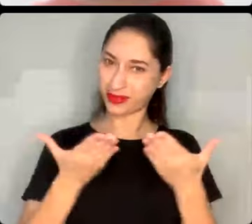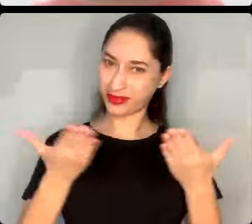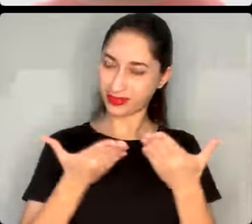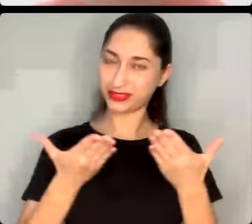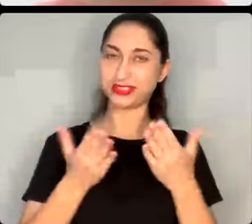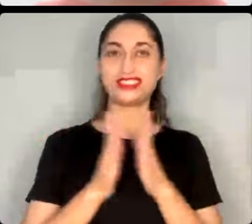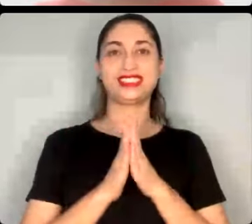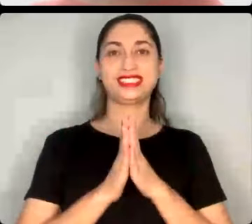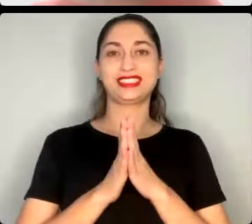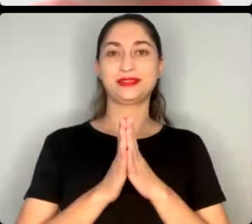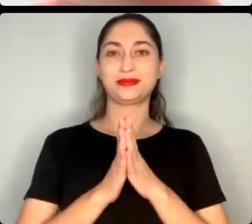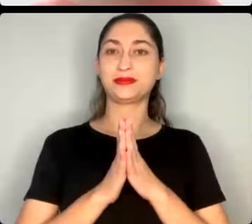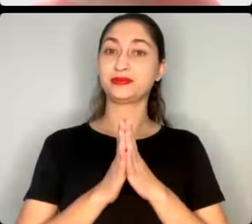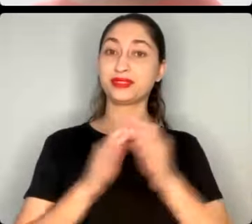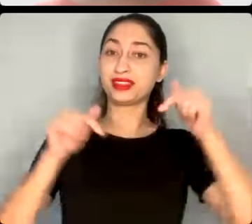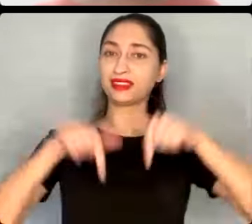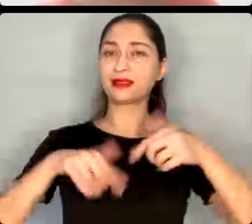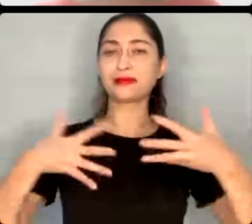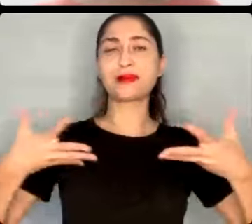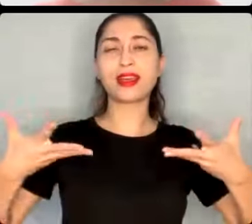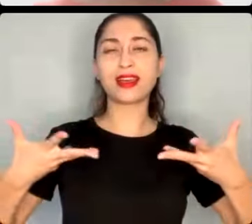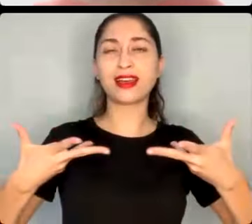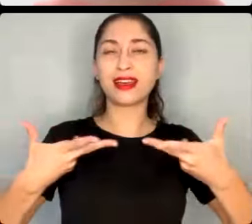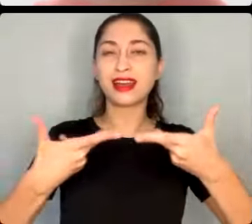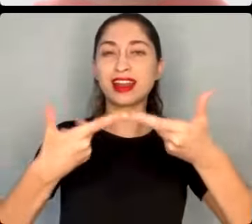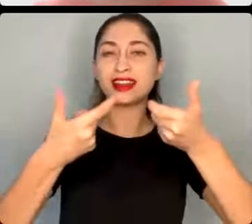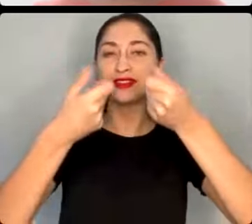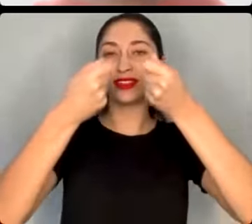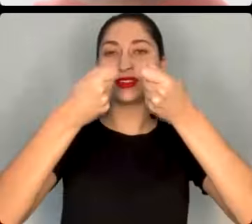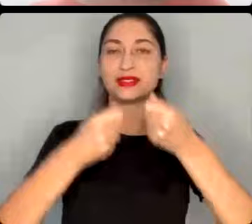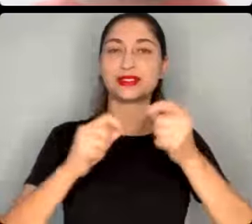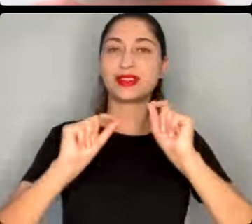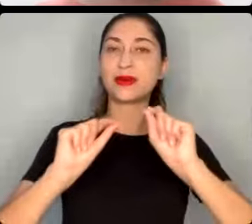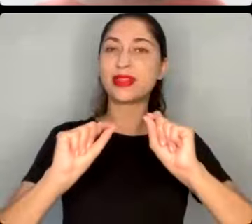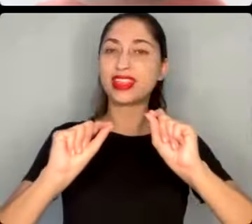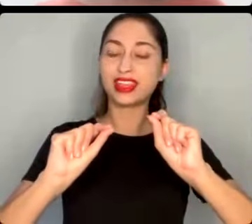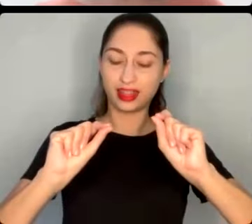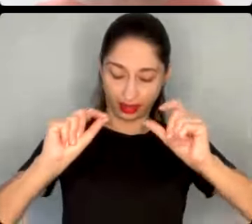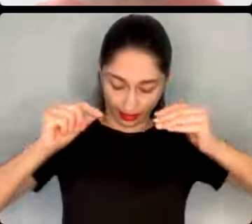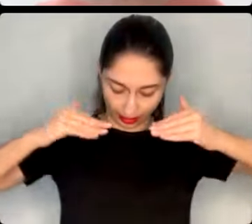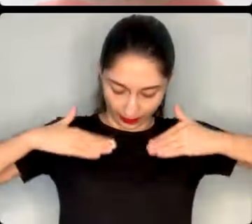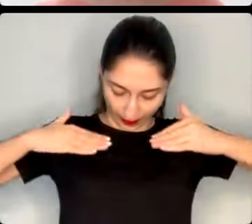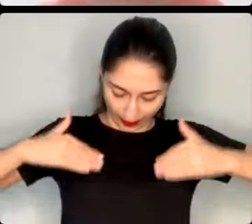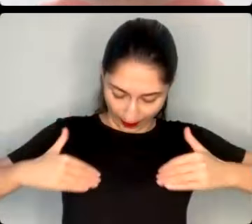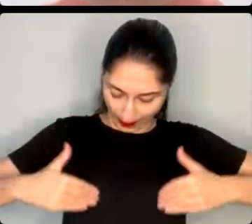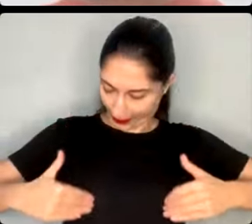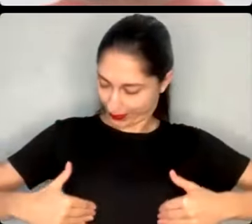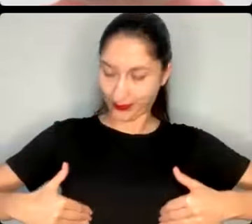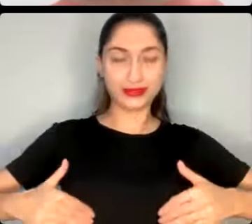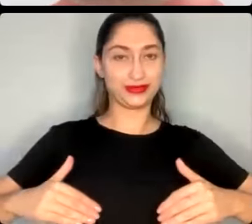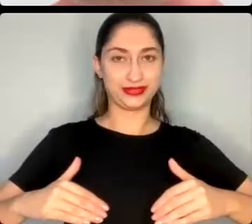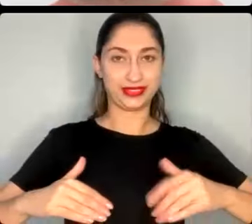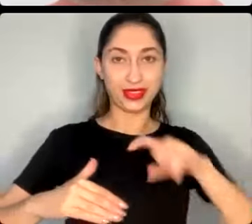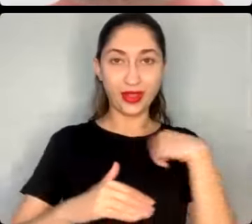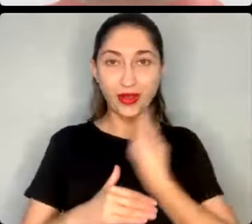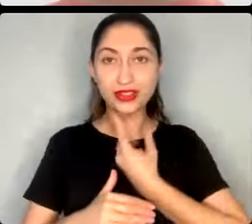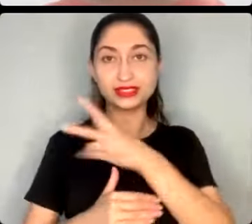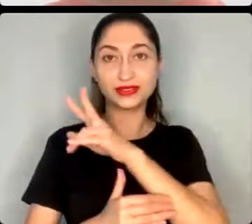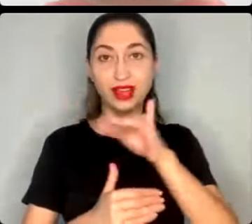sobre essa máquina tão maravilhosa que é o nosso corpo. Então, nós vamos falar